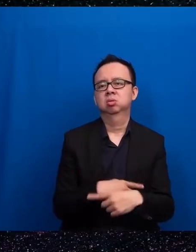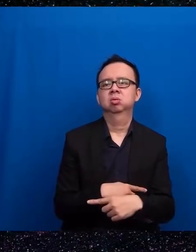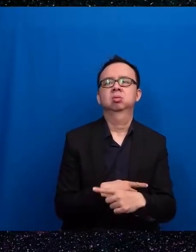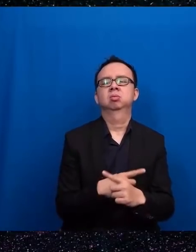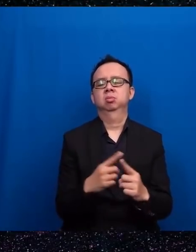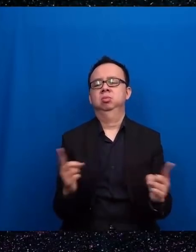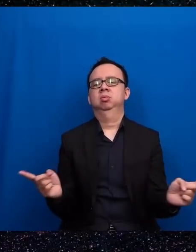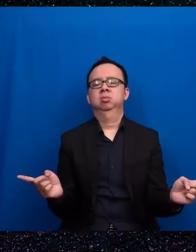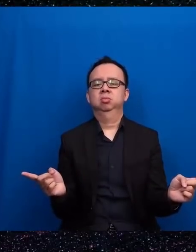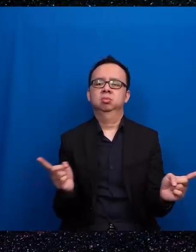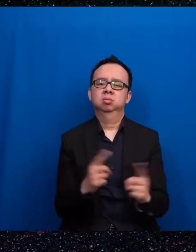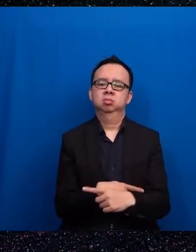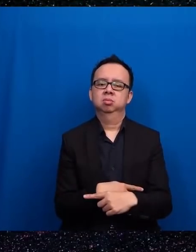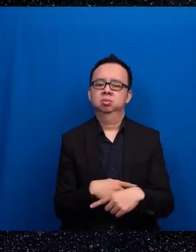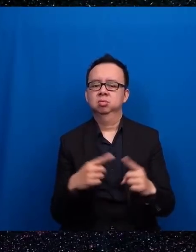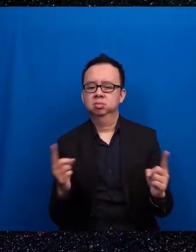Hinanamayasana namayaso,